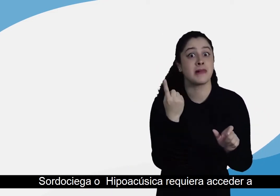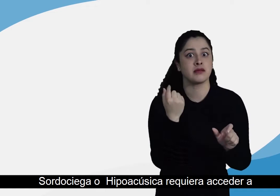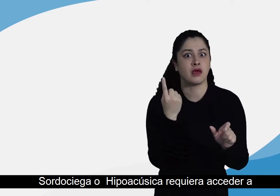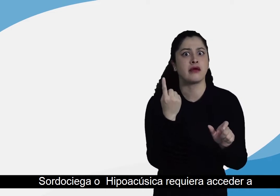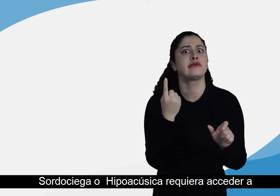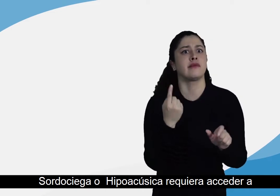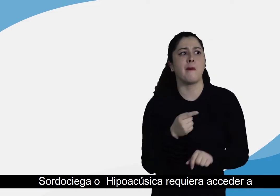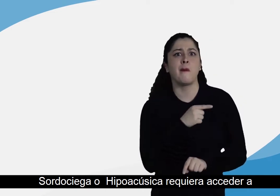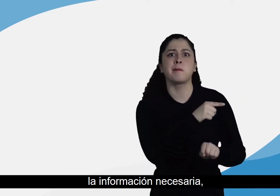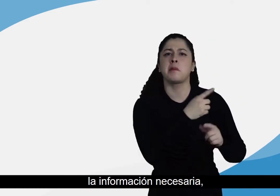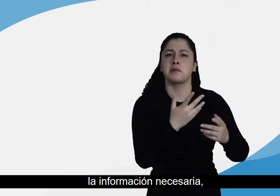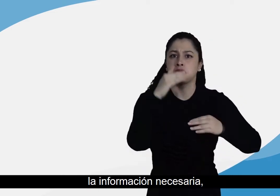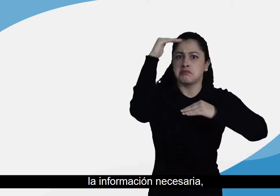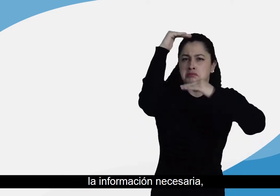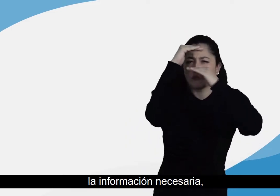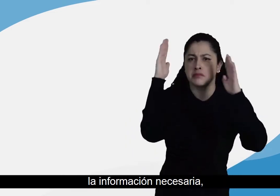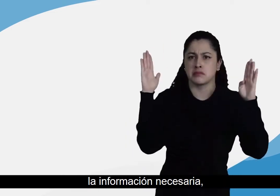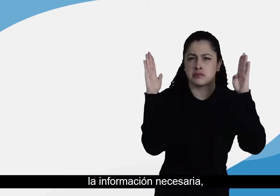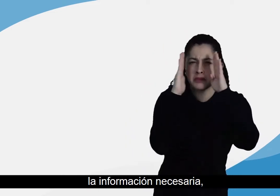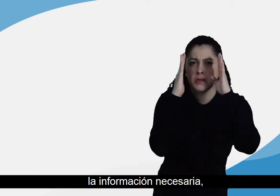a la información necesaria,